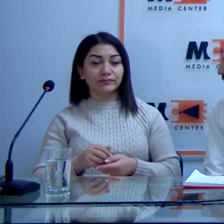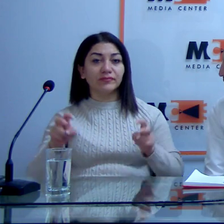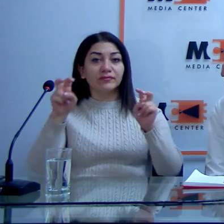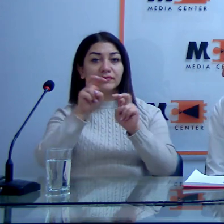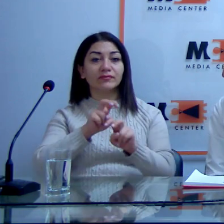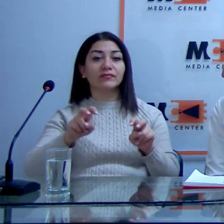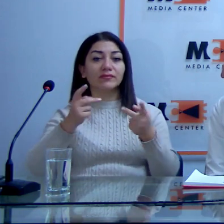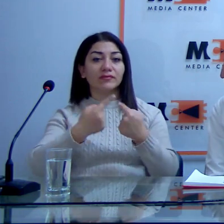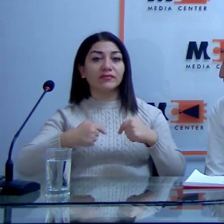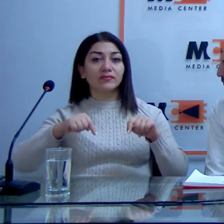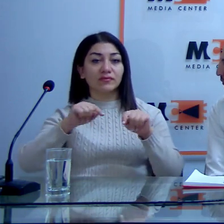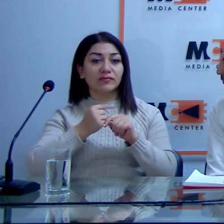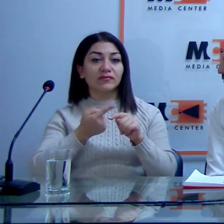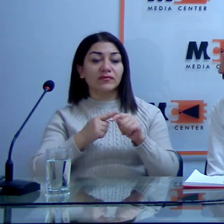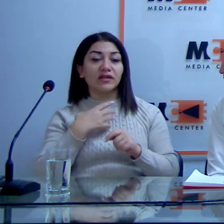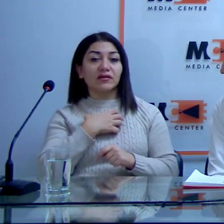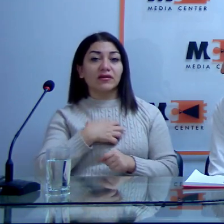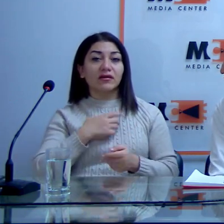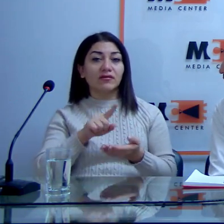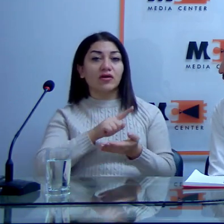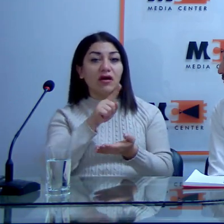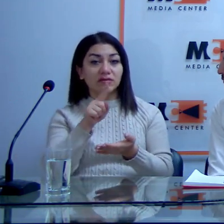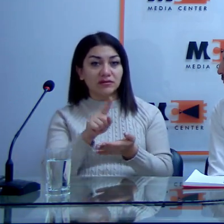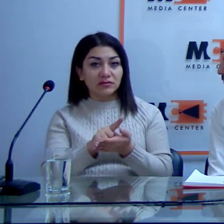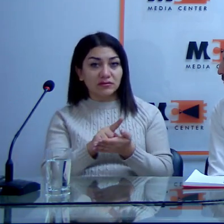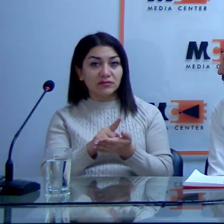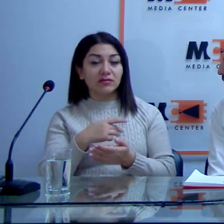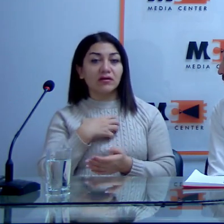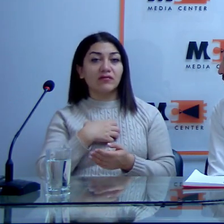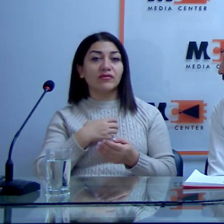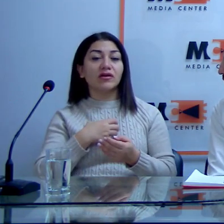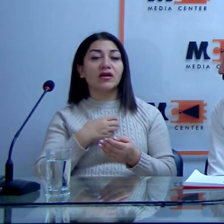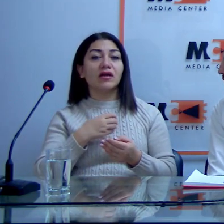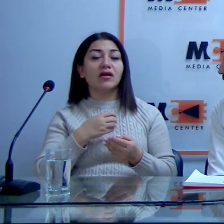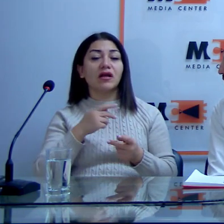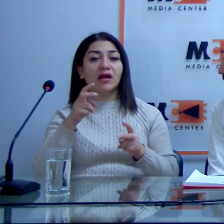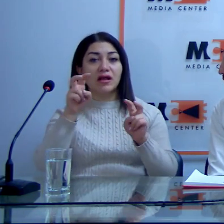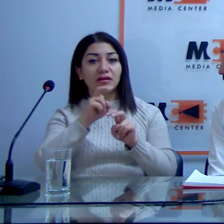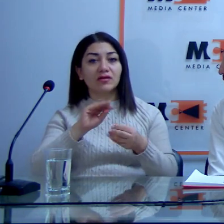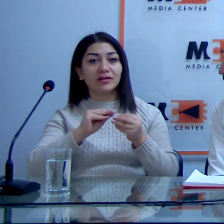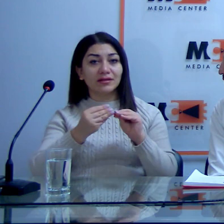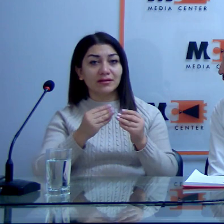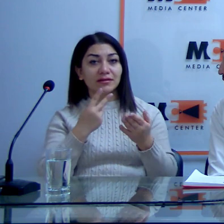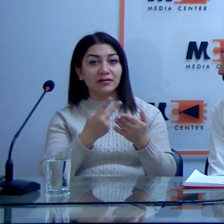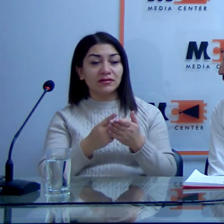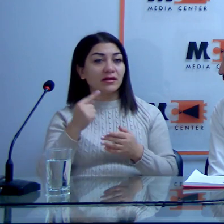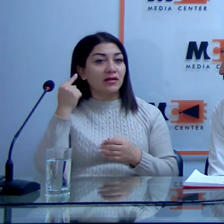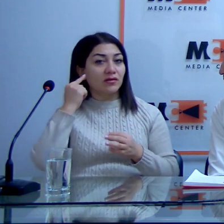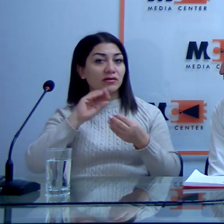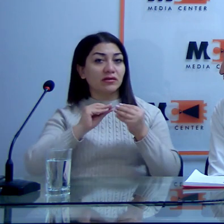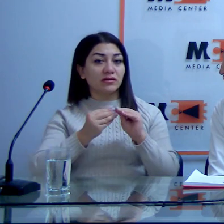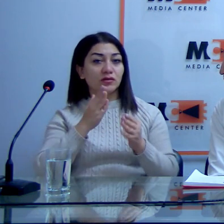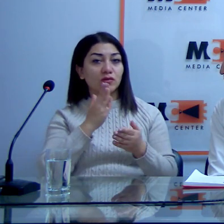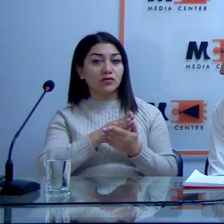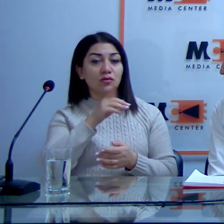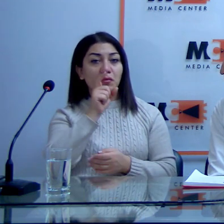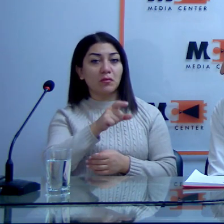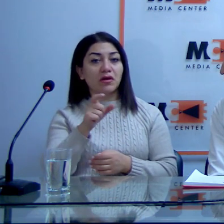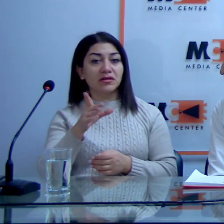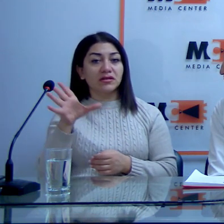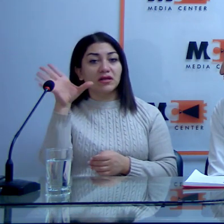Հետազոտության շրջանակներում որպես կարևոր հարց, որպես կարևոր հետազոտական խնդիր դիտարկվել է նաև լսողության խնդիրներ ունեցող